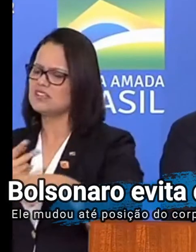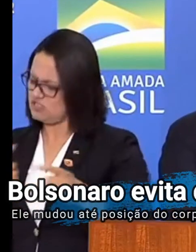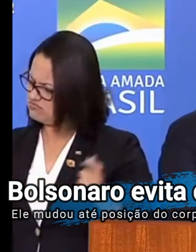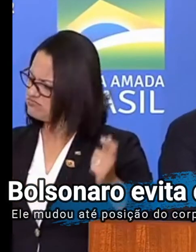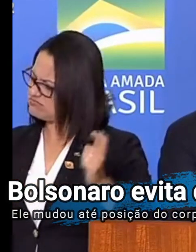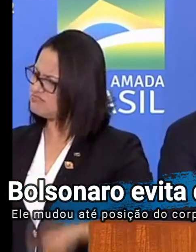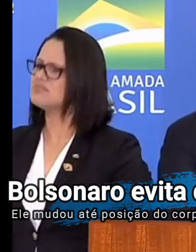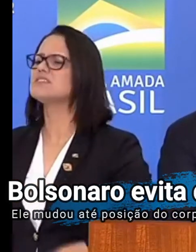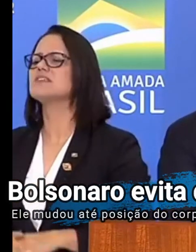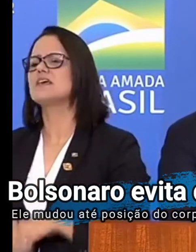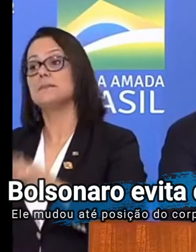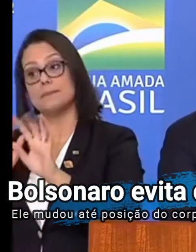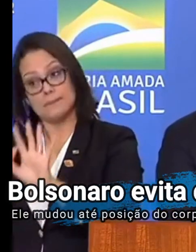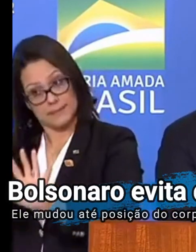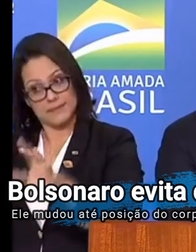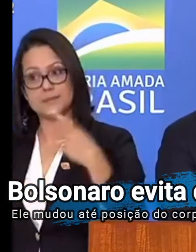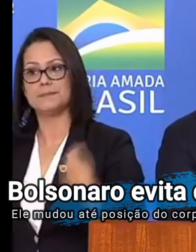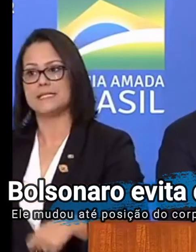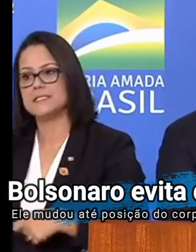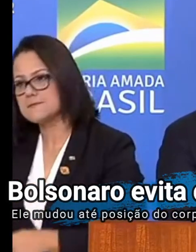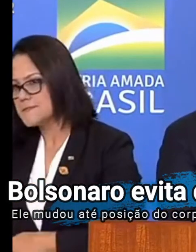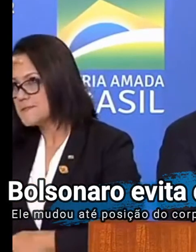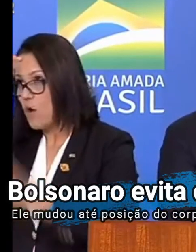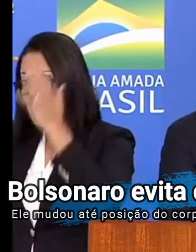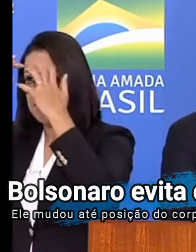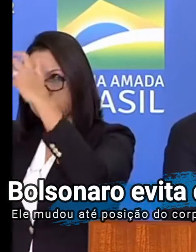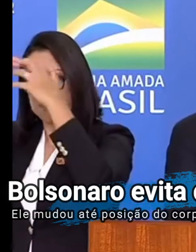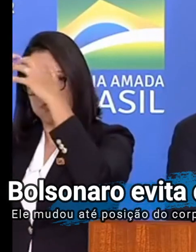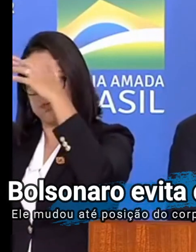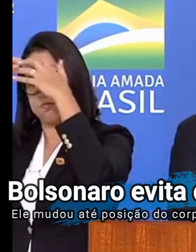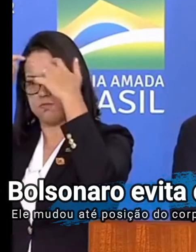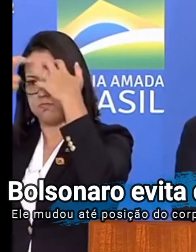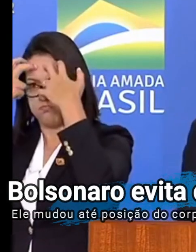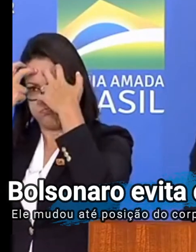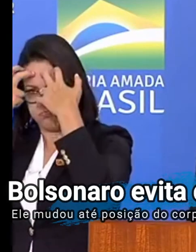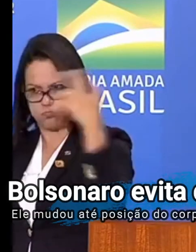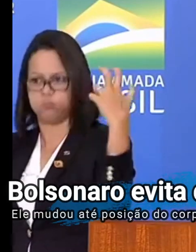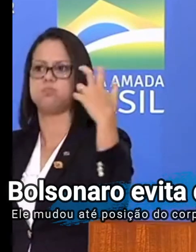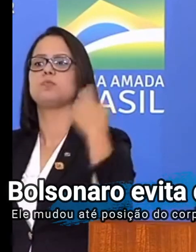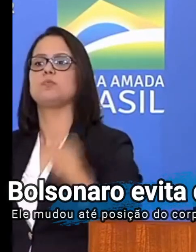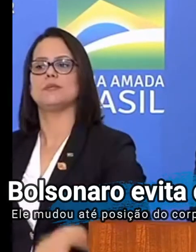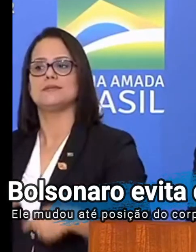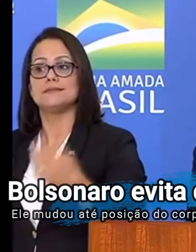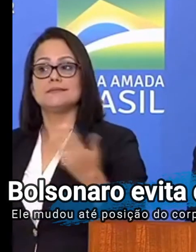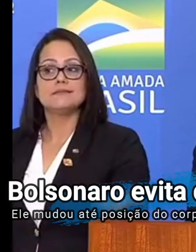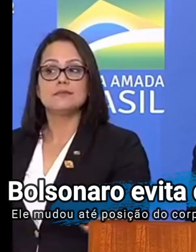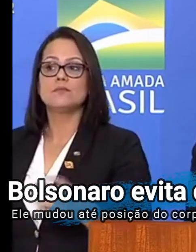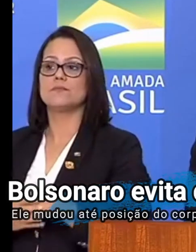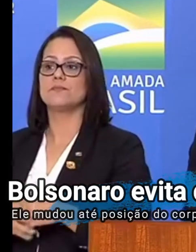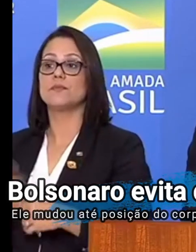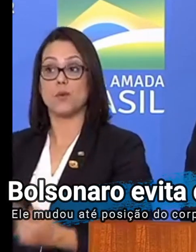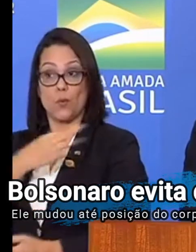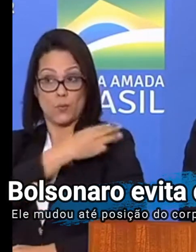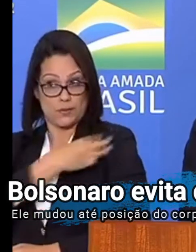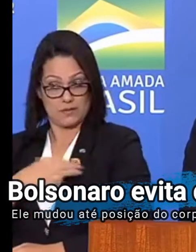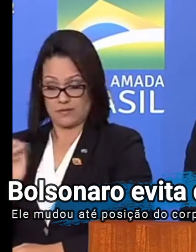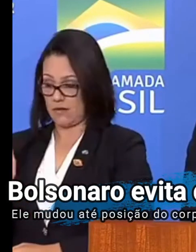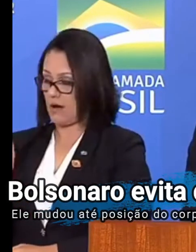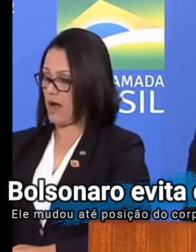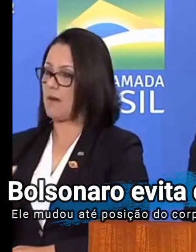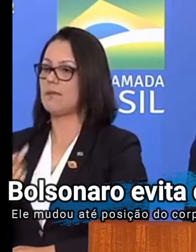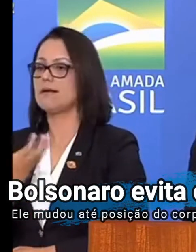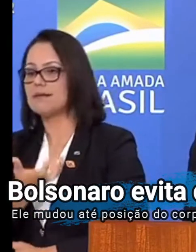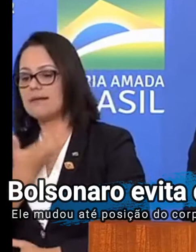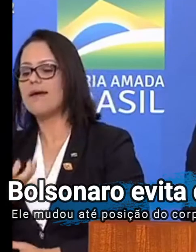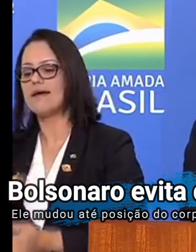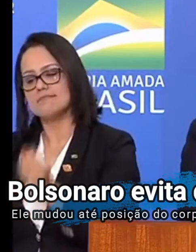isso mas precisamos de cérebros e a idéia do nosso meio da educação da